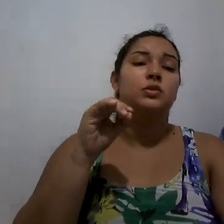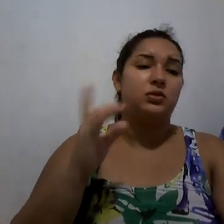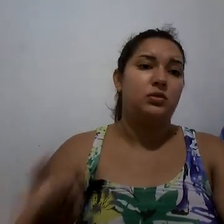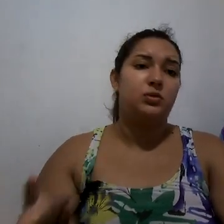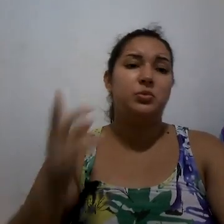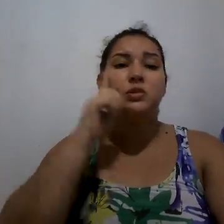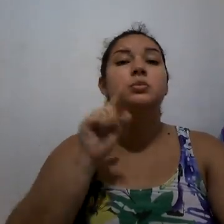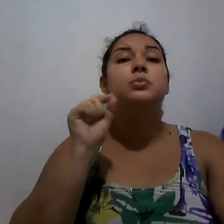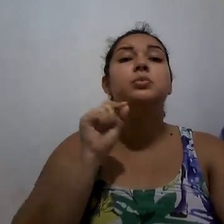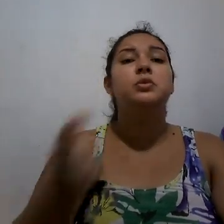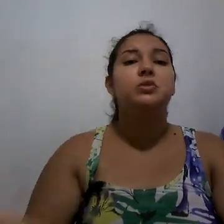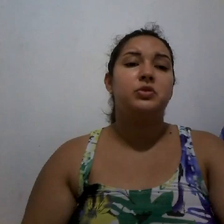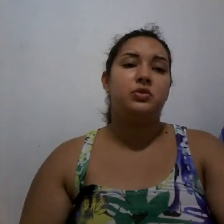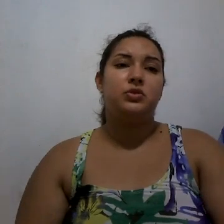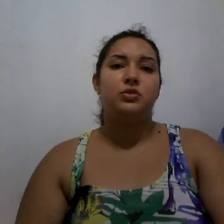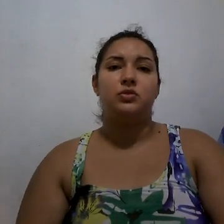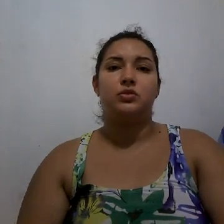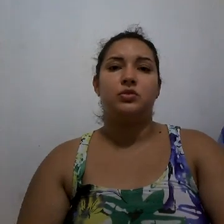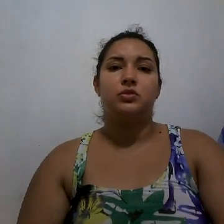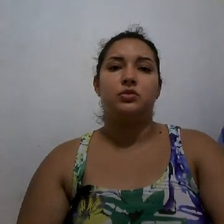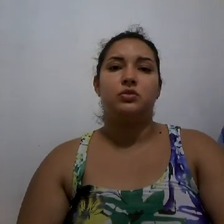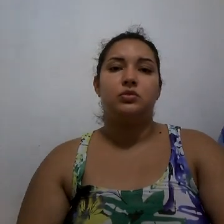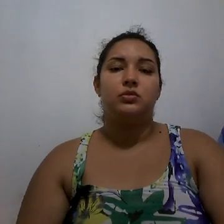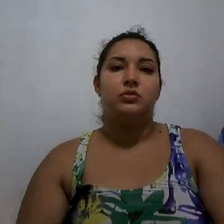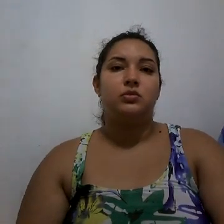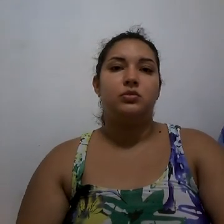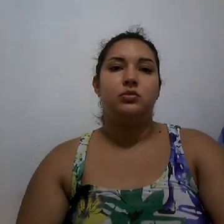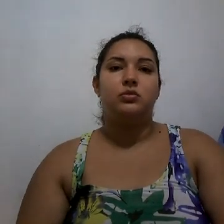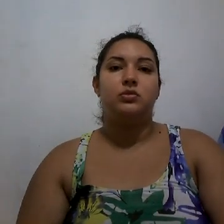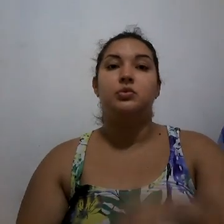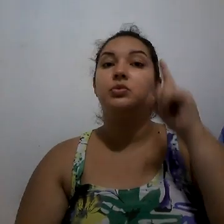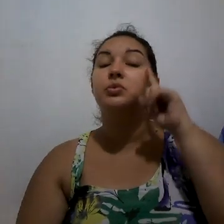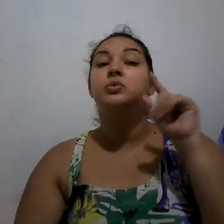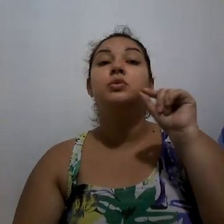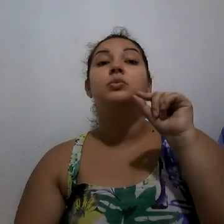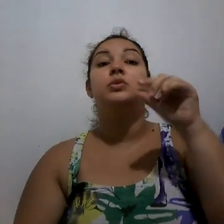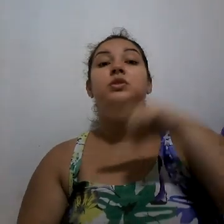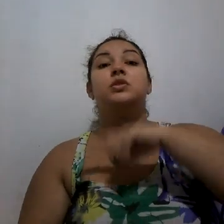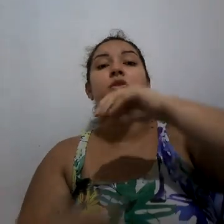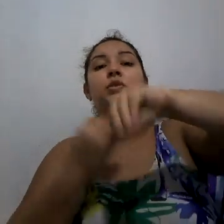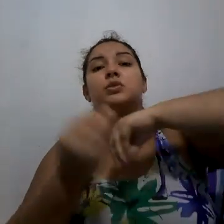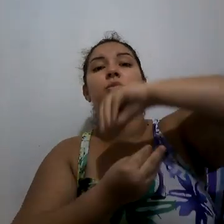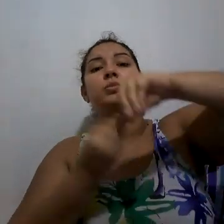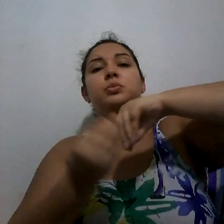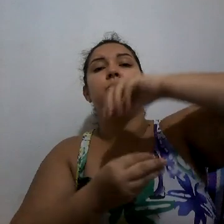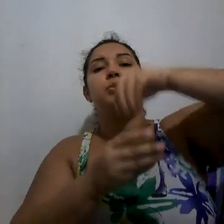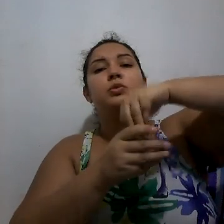tinha ali. A gente não sabia. E a gente não sabe o que tem dissolvido ali dentro, né? A gente não sabe a concentração de que tem ali,